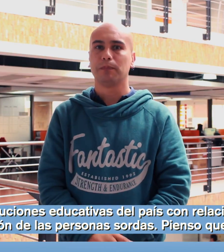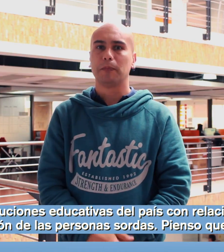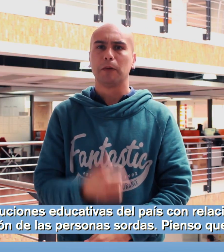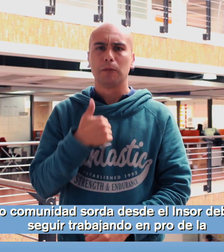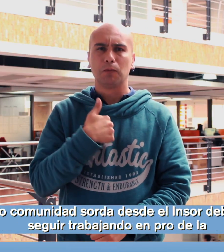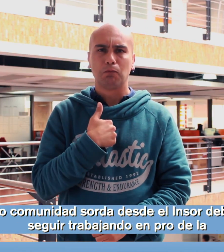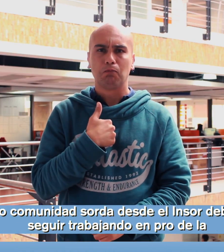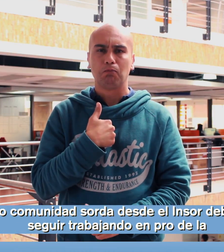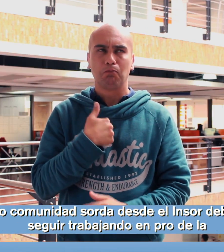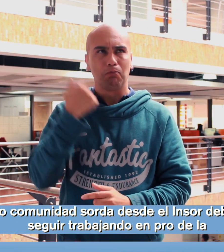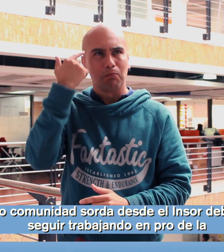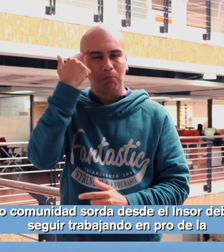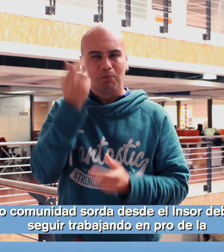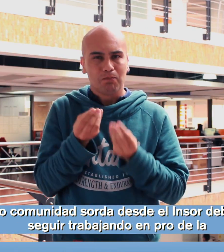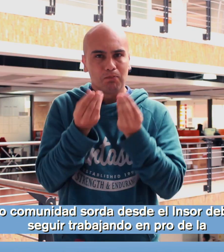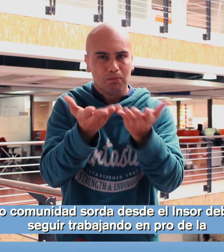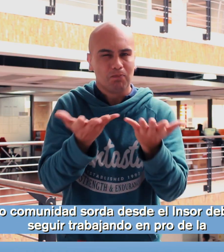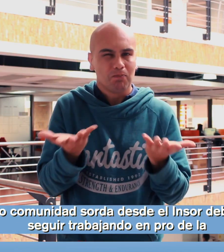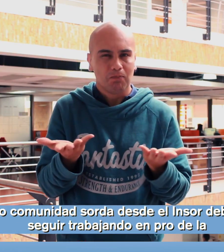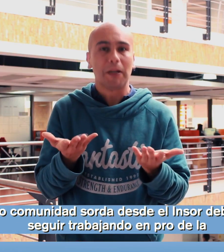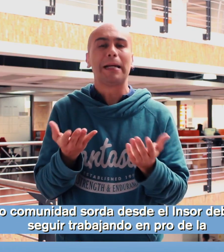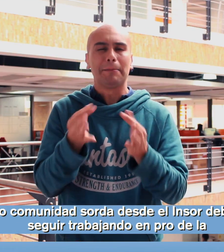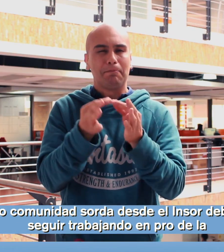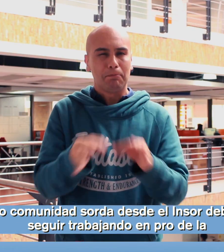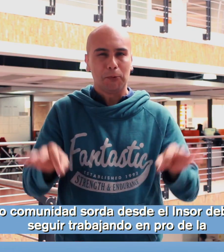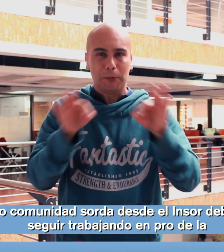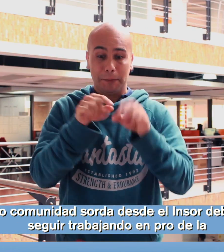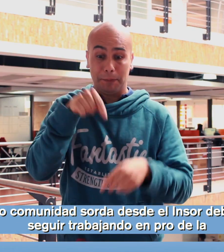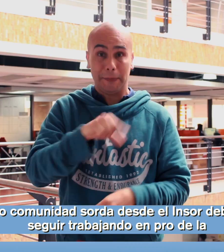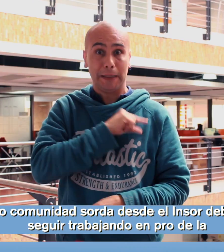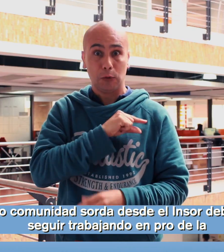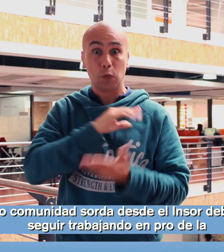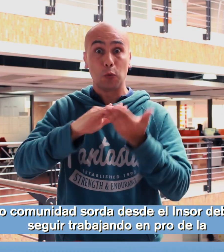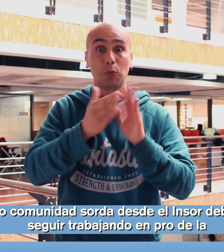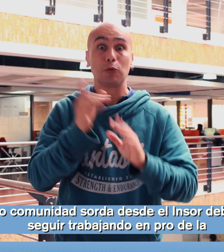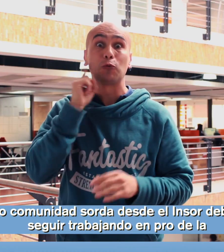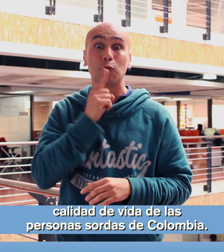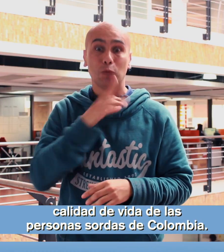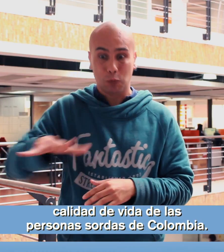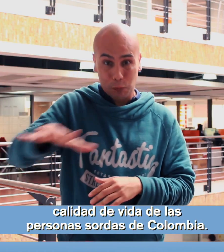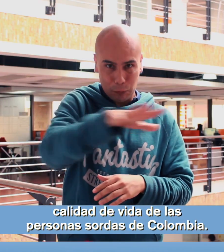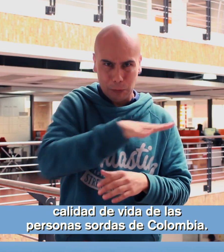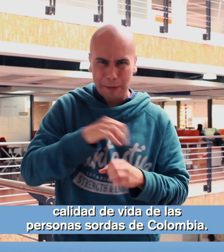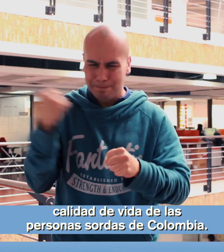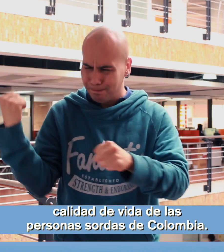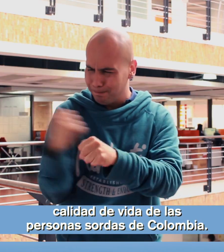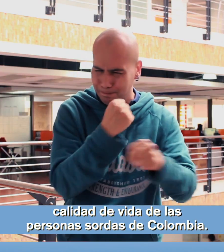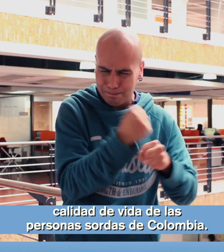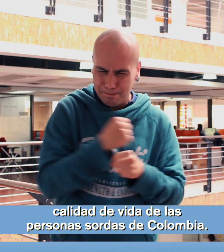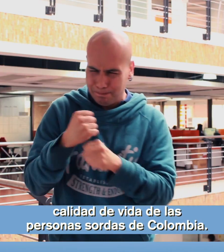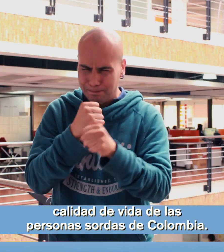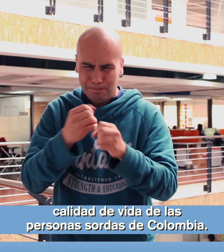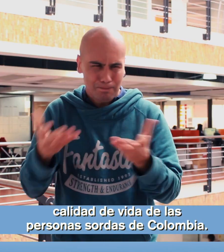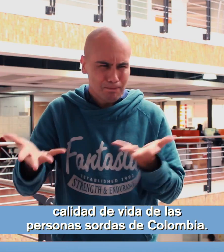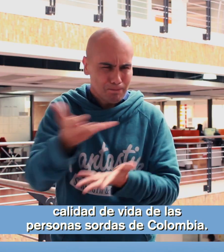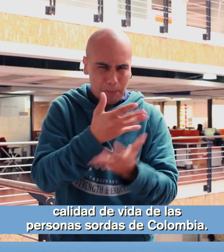nosotros como comunidad sorda desde el INSOR debemos seguir trabajando en pro de la calidad de vida de las personas sordas de Colombia.